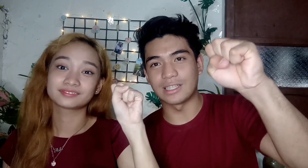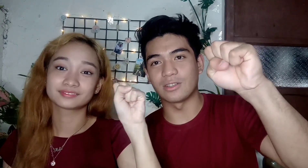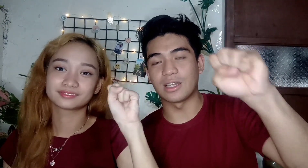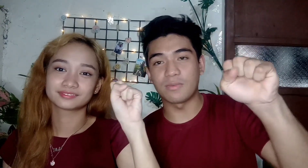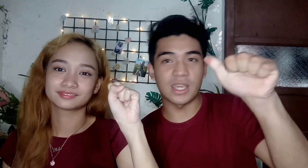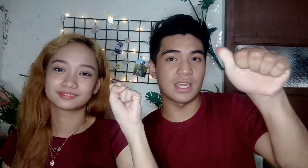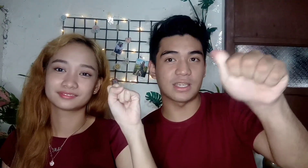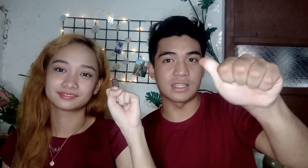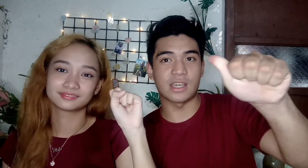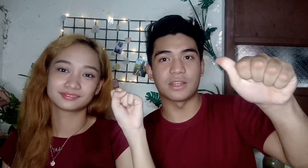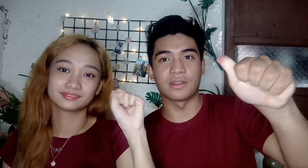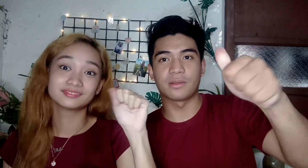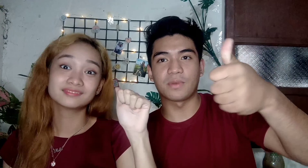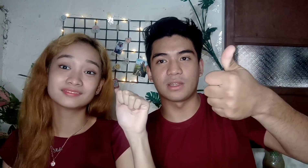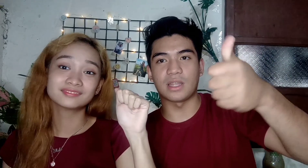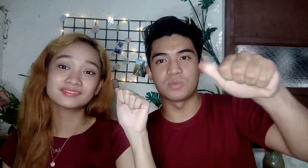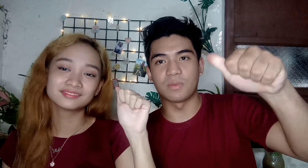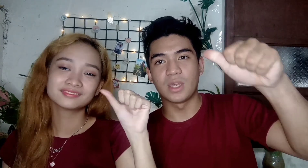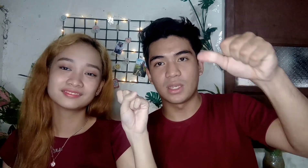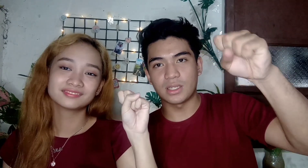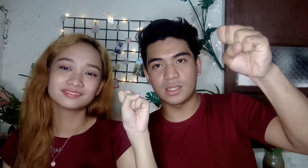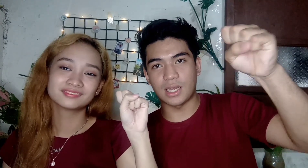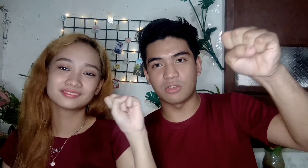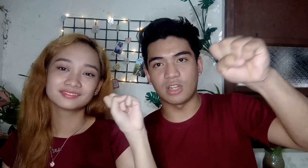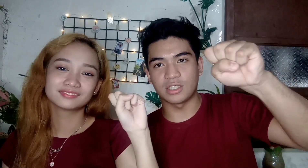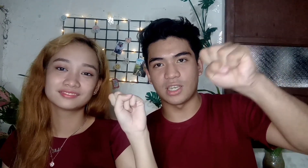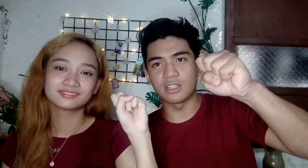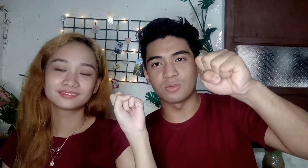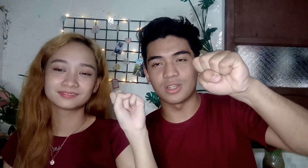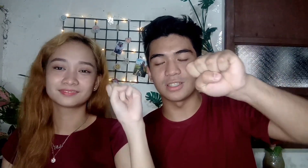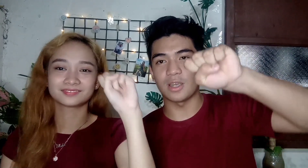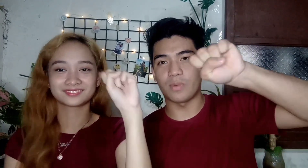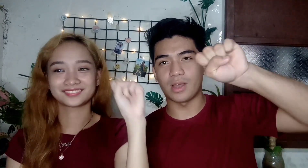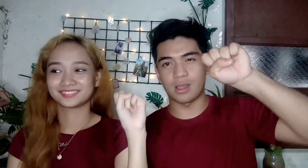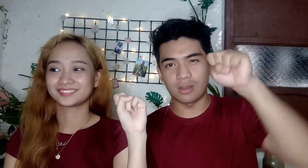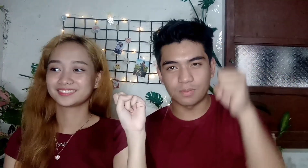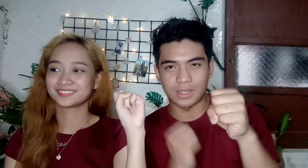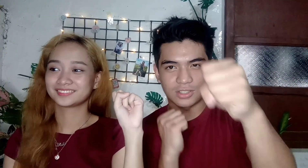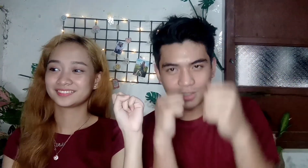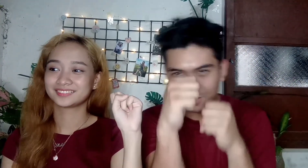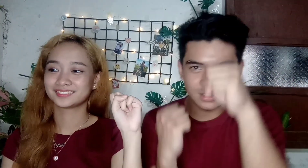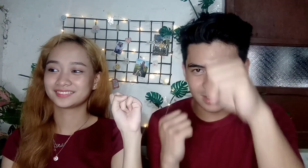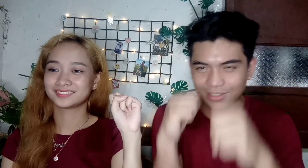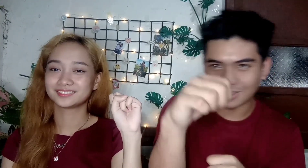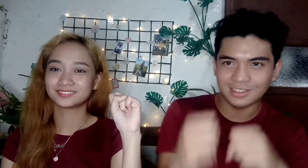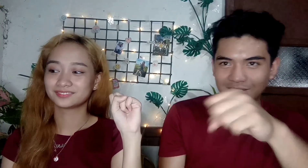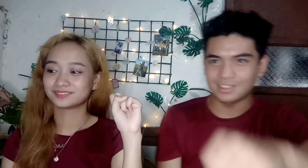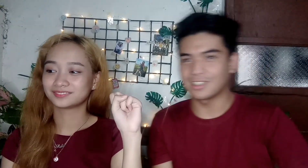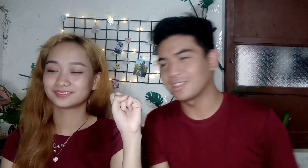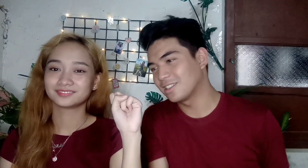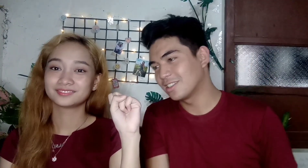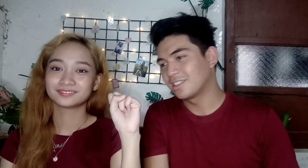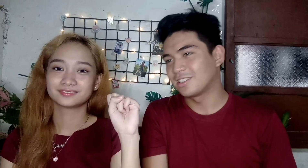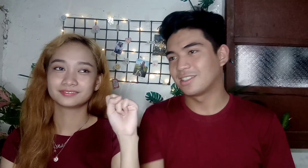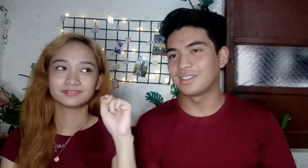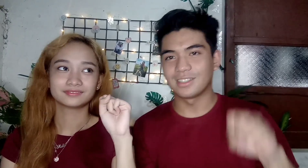nakaganito lang. Di ba yung A, ganyan? Parang tabs up. Tapos saran nyo lang siya. Ikom nyo lang siya. Pa punch nyo. Chug, chug, chug.